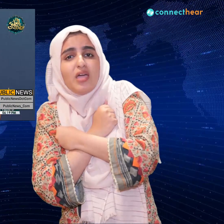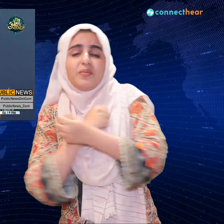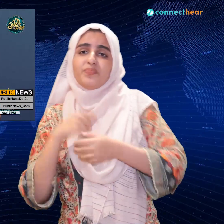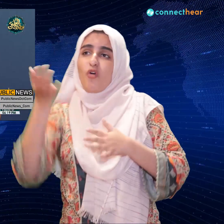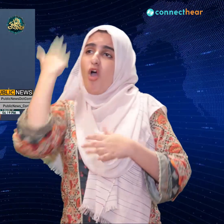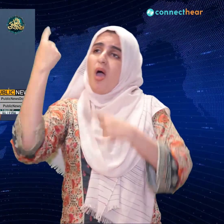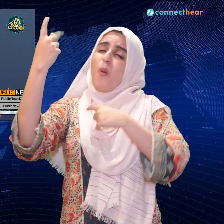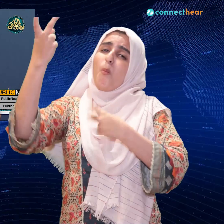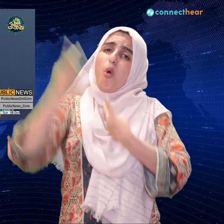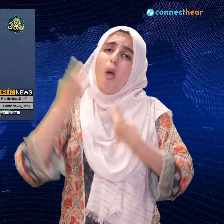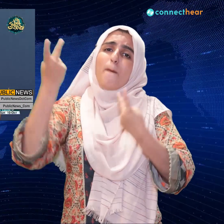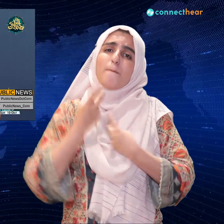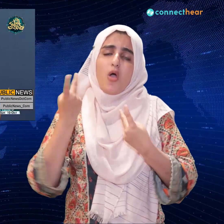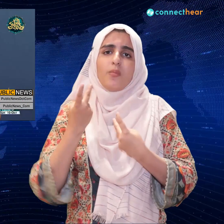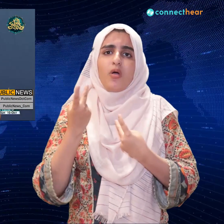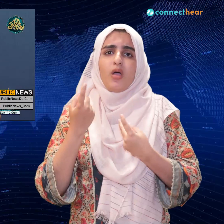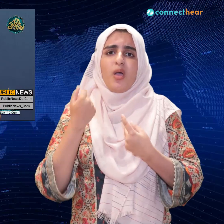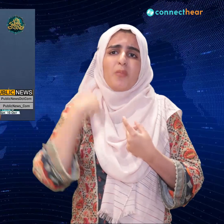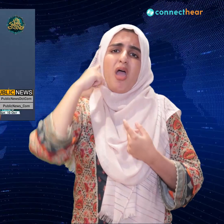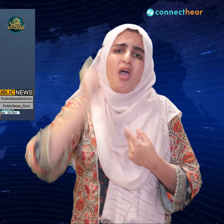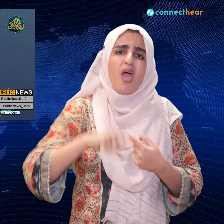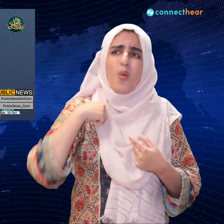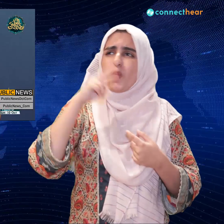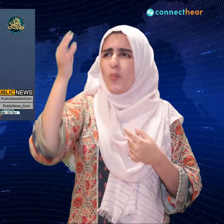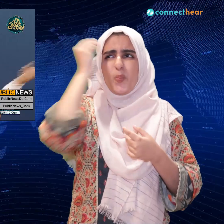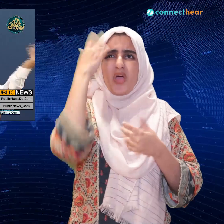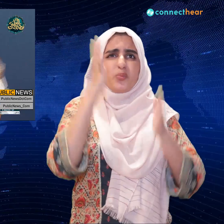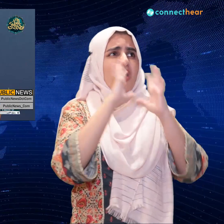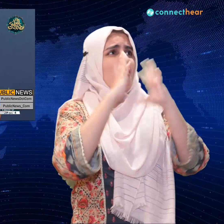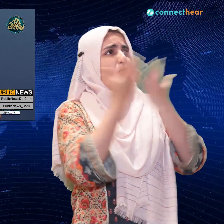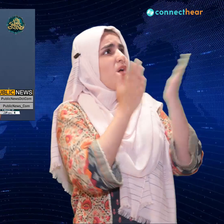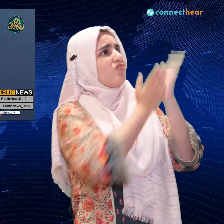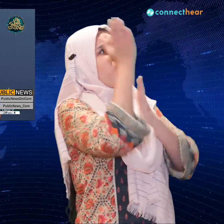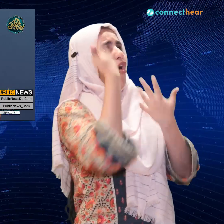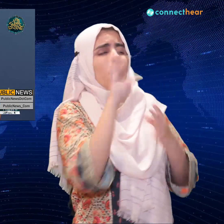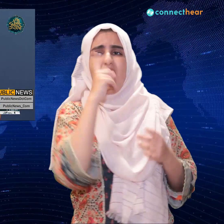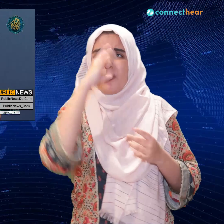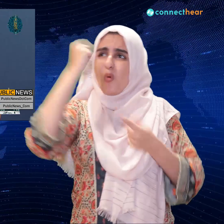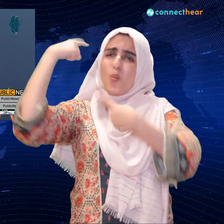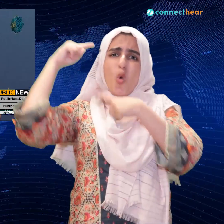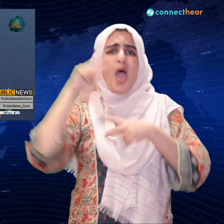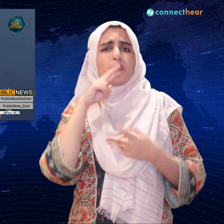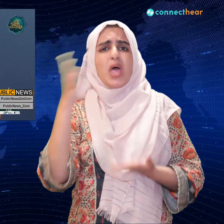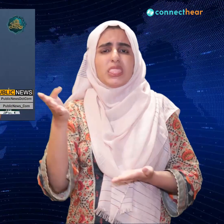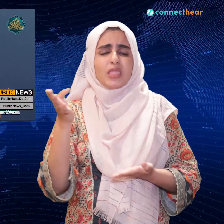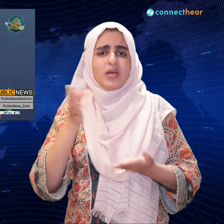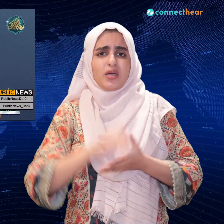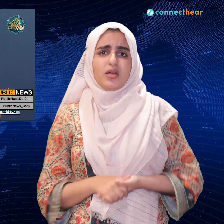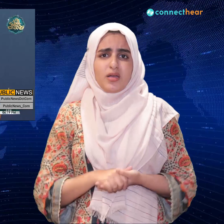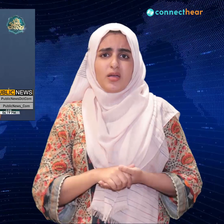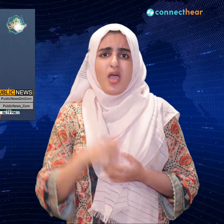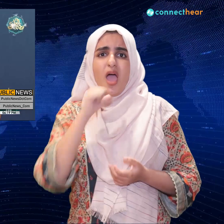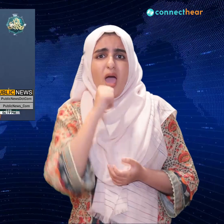تھی، میں سمجھتا تھا ان کو کیا پتا، اب دنیا تو یہ آگے نکل گئی ہے، یہ تو پرانی باتیں کر رہی ہیں. میں تو یہ اندر سے ان کے سامنے